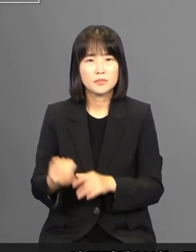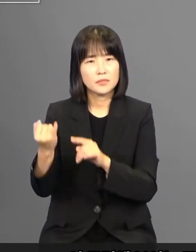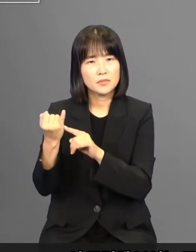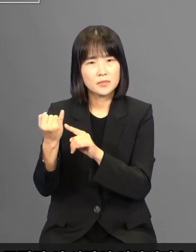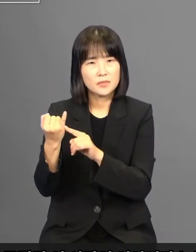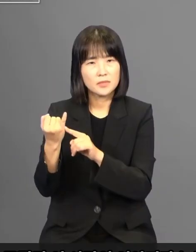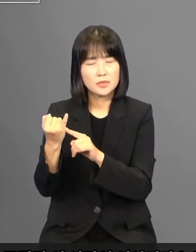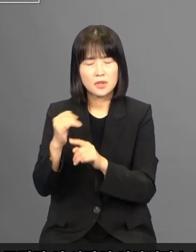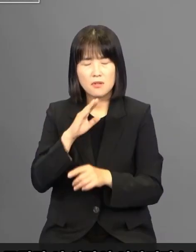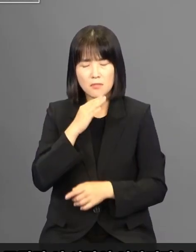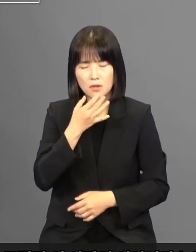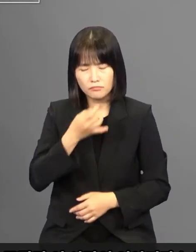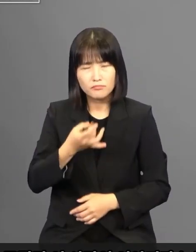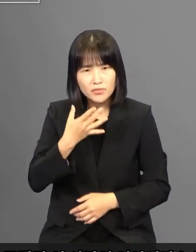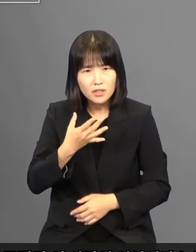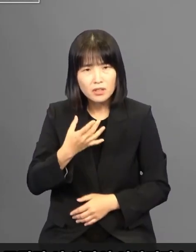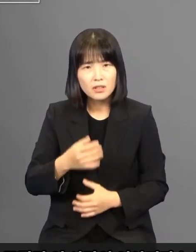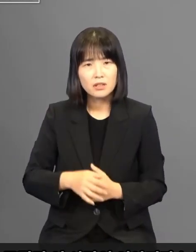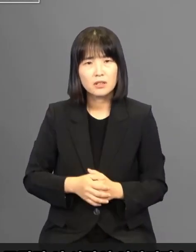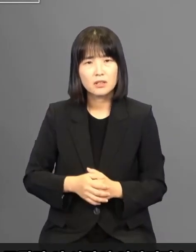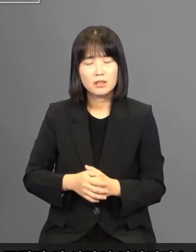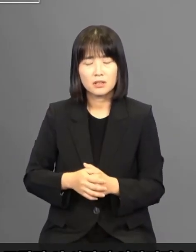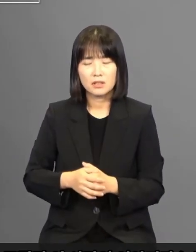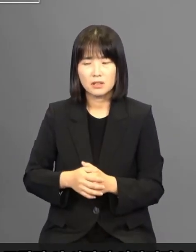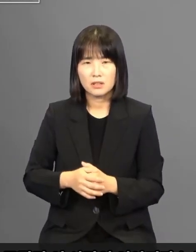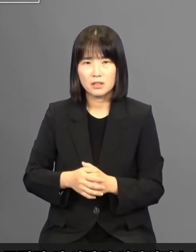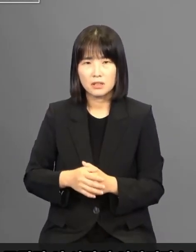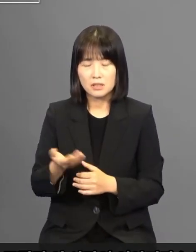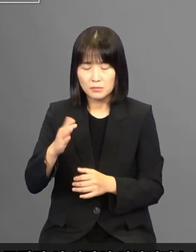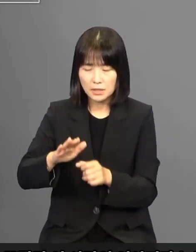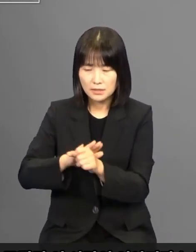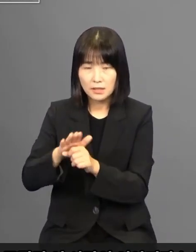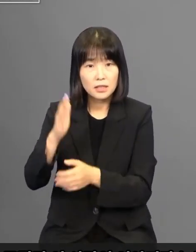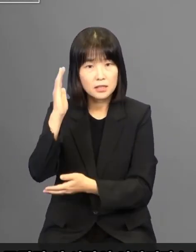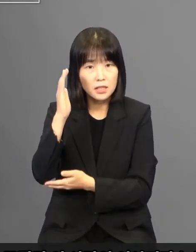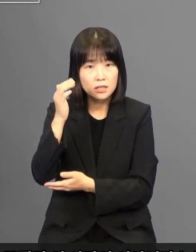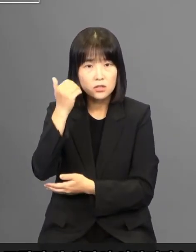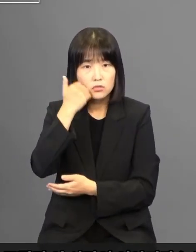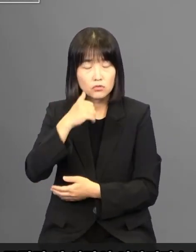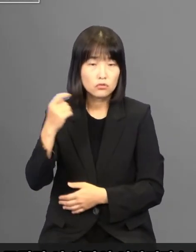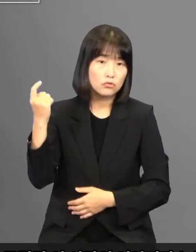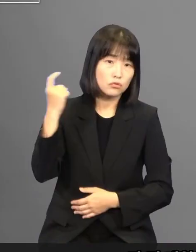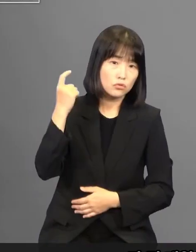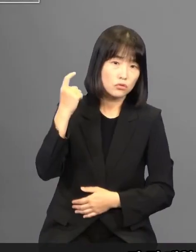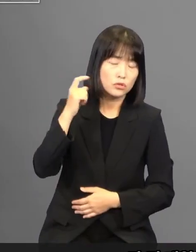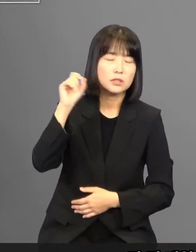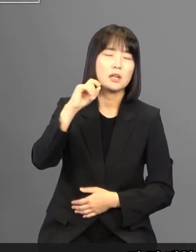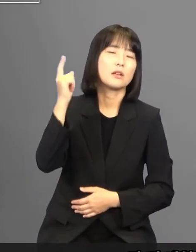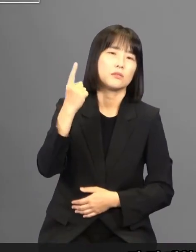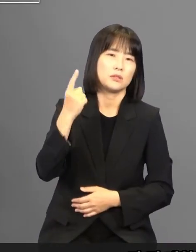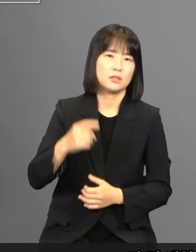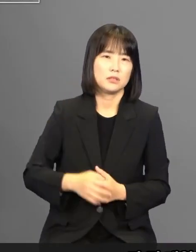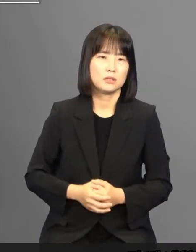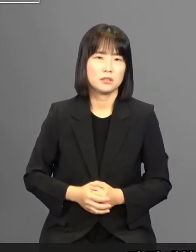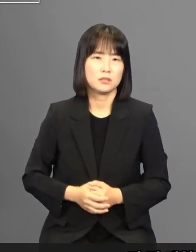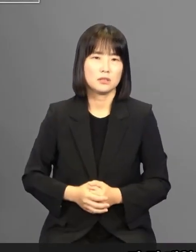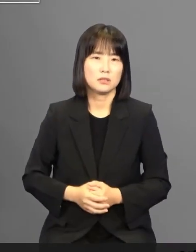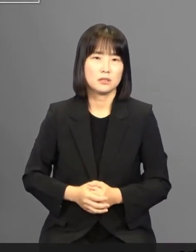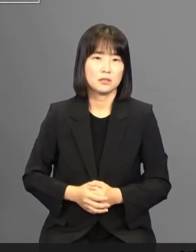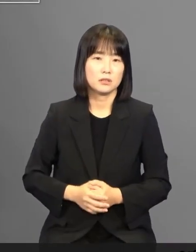굉장히 비극이죠, 끈질긴 이 사랑의 이야기가 누구에게 들려지냐면 다윗에게 들려집니다. 자, 몇 개월을 그렇게